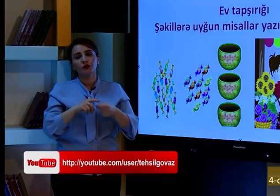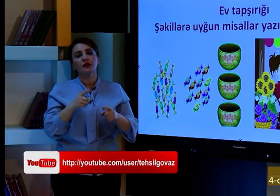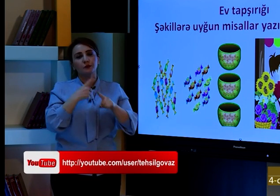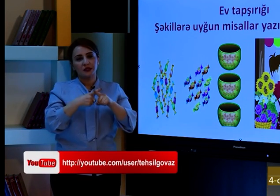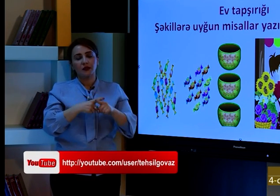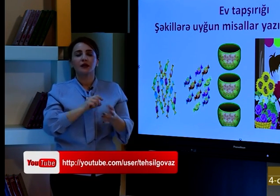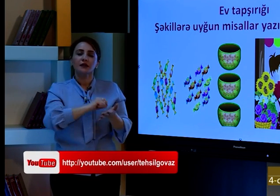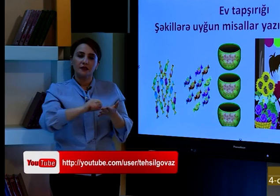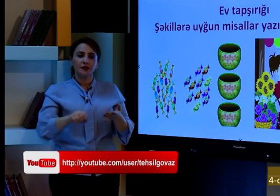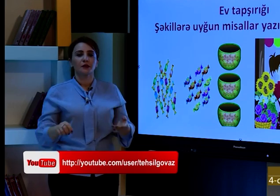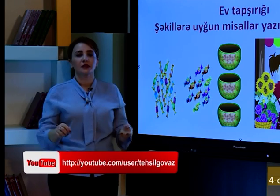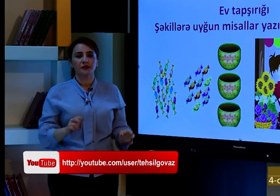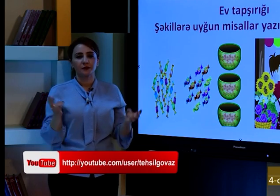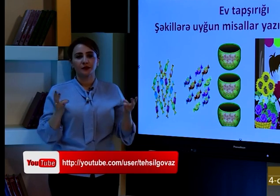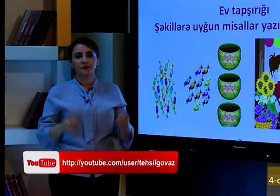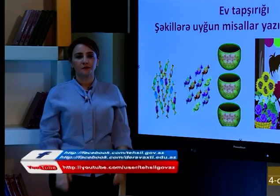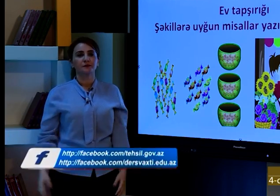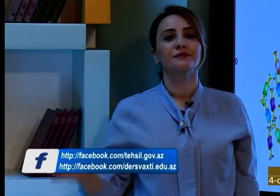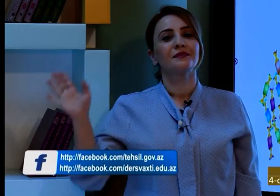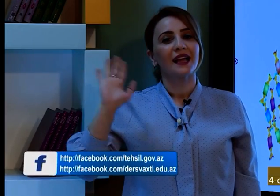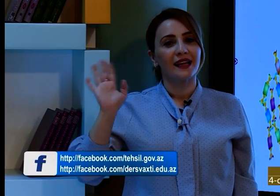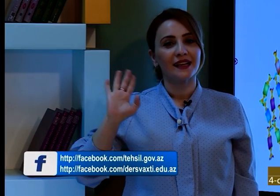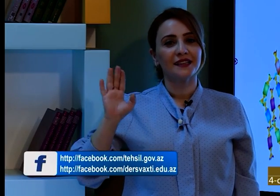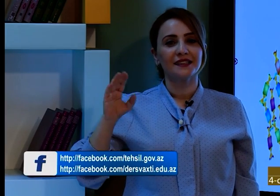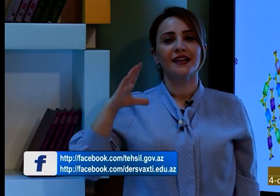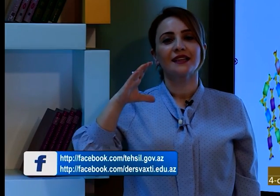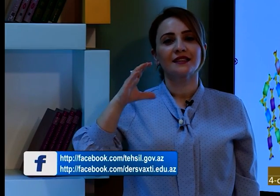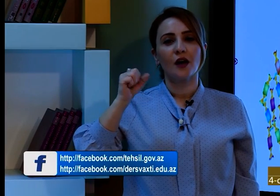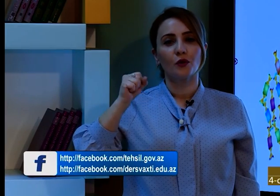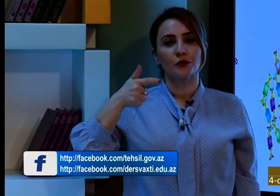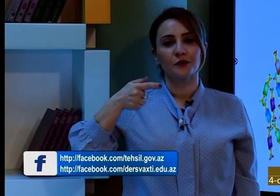uyğun misallar yazmaq lazımdır. Hələlik, sağ olun.